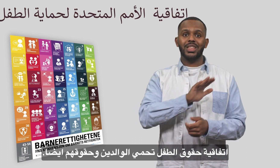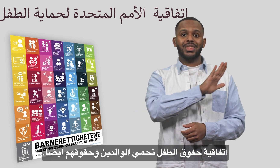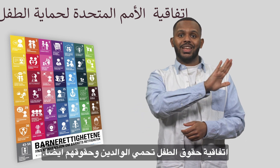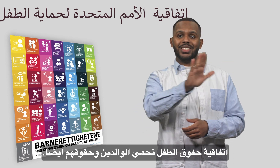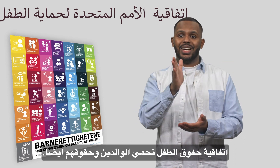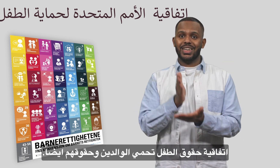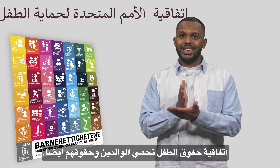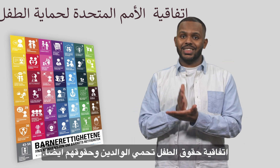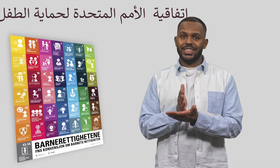أيضا.